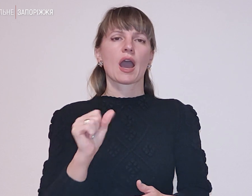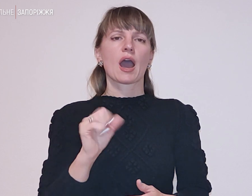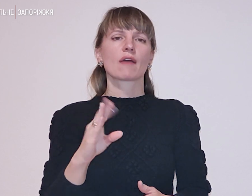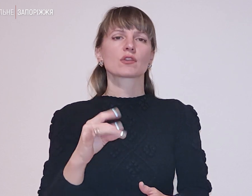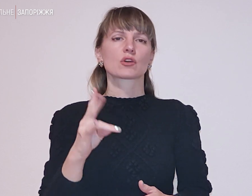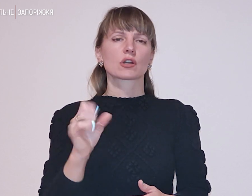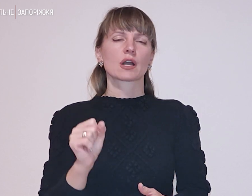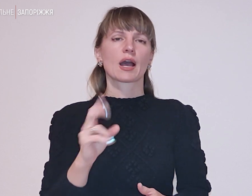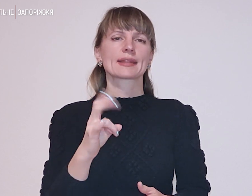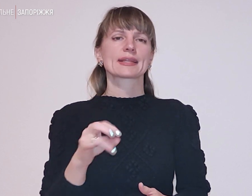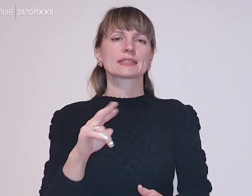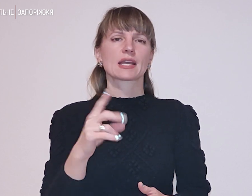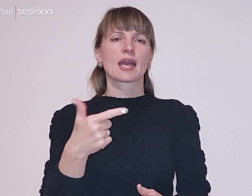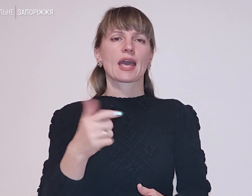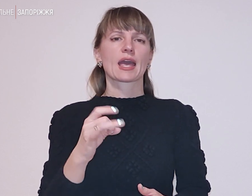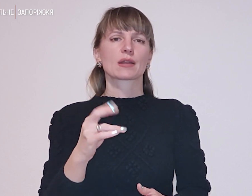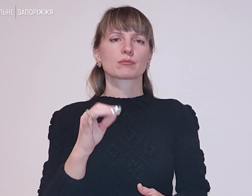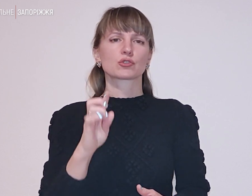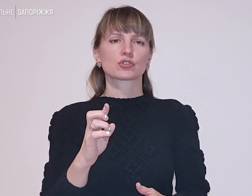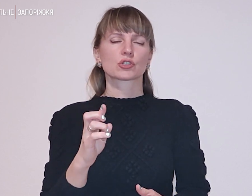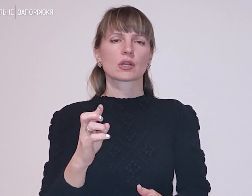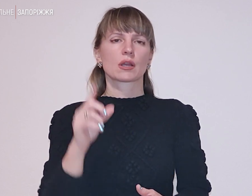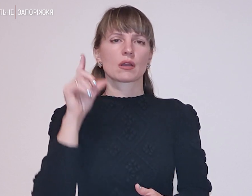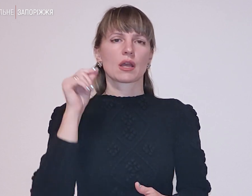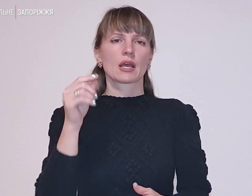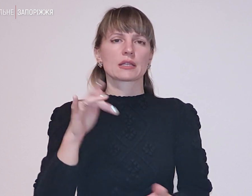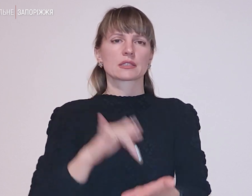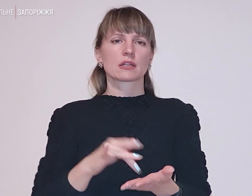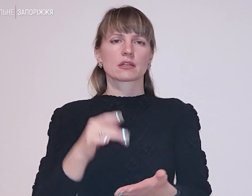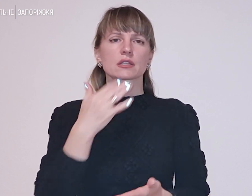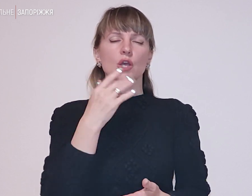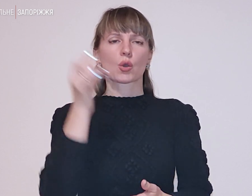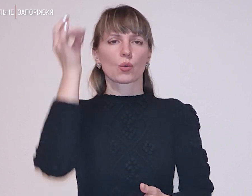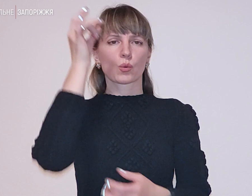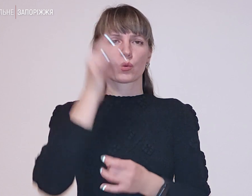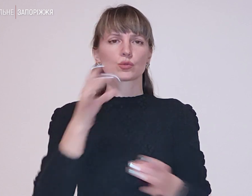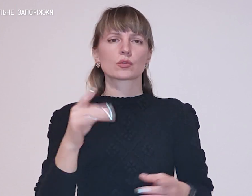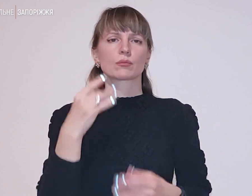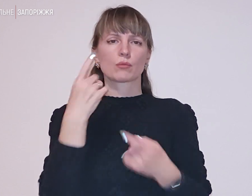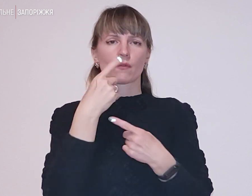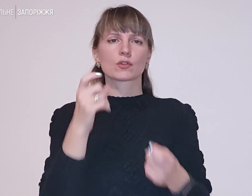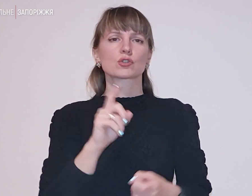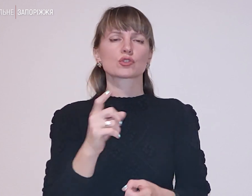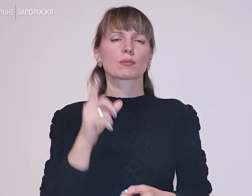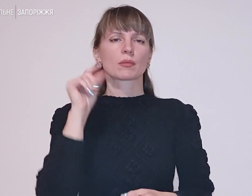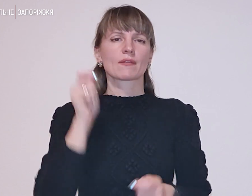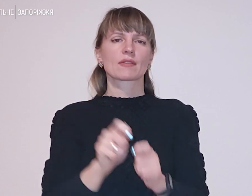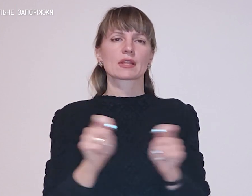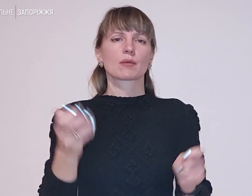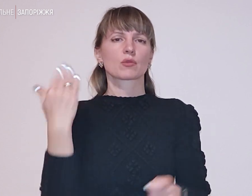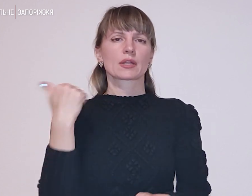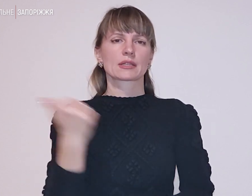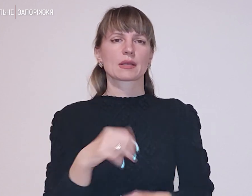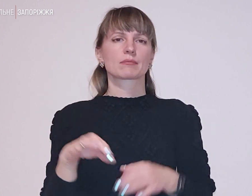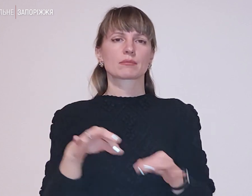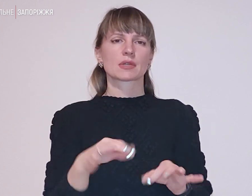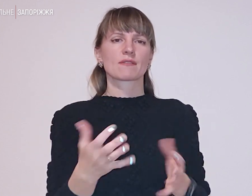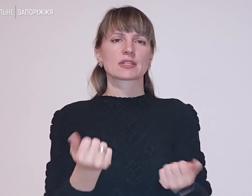зателефонувала бібліотекарка з Центру національних культур і повідомила, що бібліотека відкрилась. Адже я минулого тижня приїжджала здати книжки, а вона не